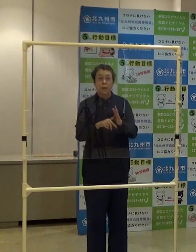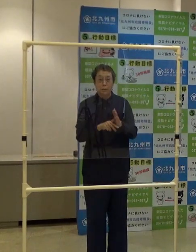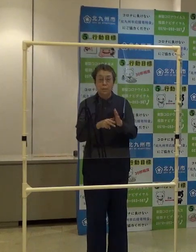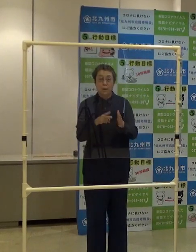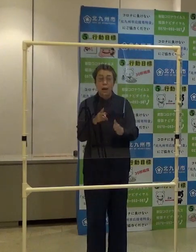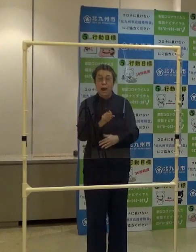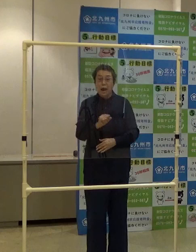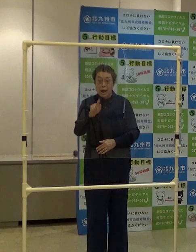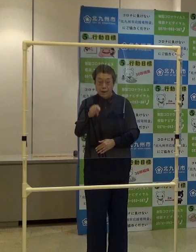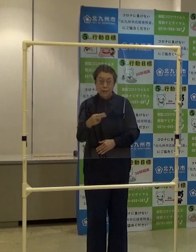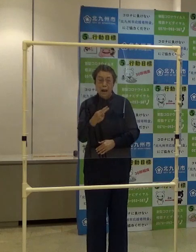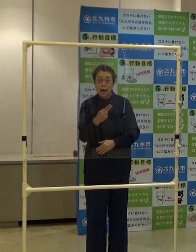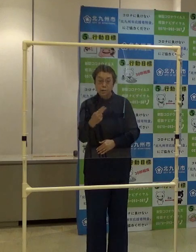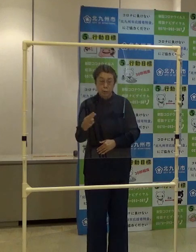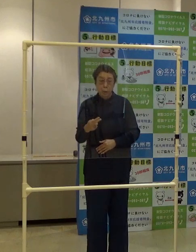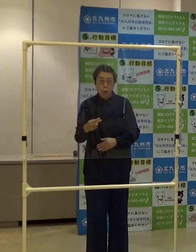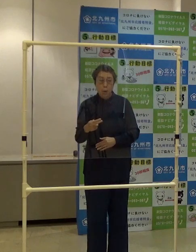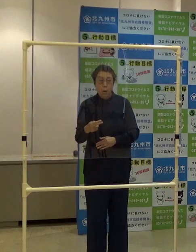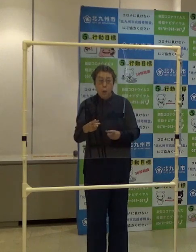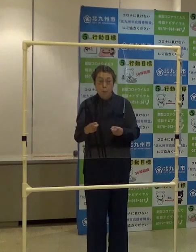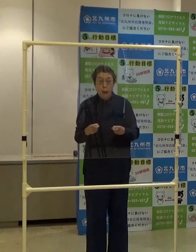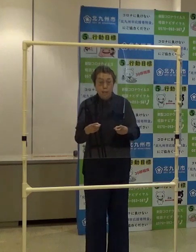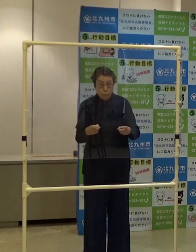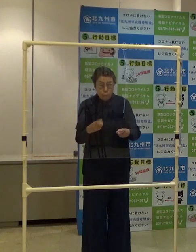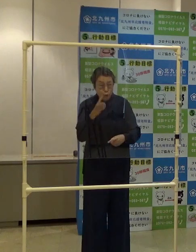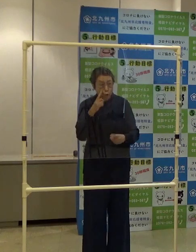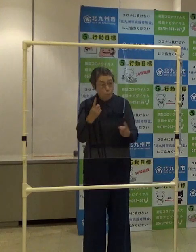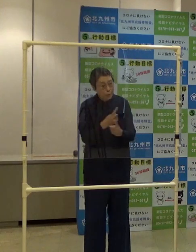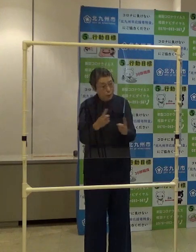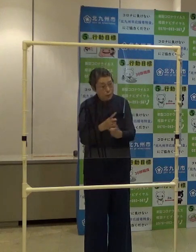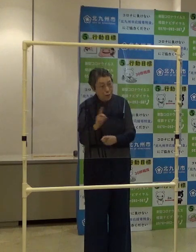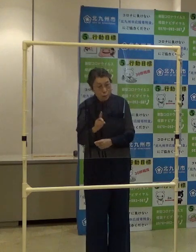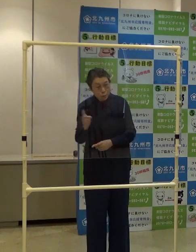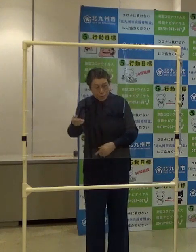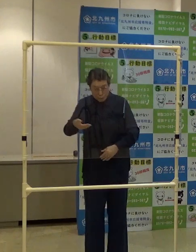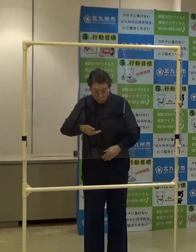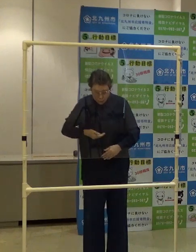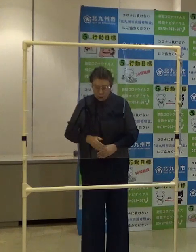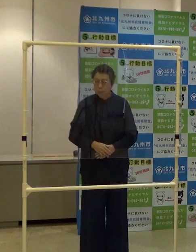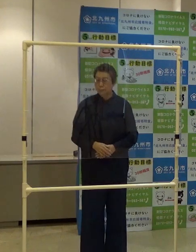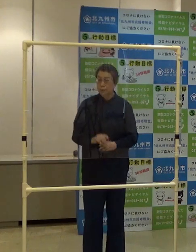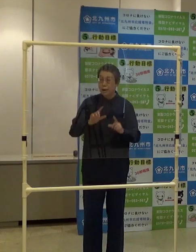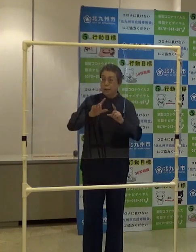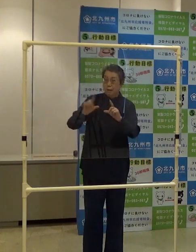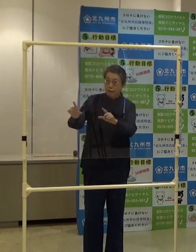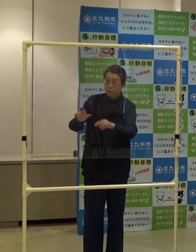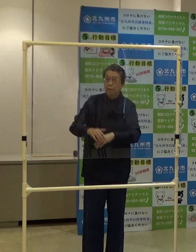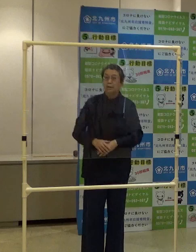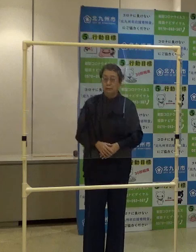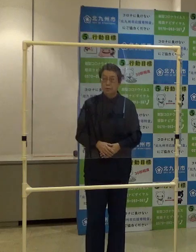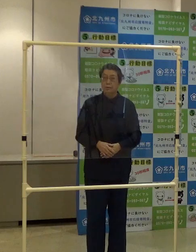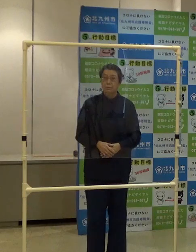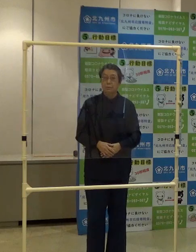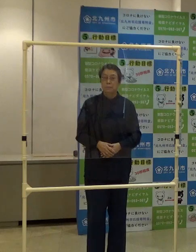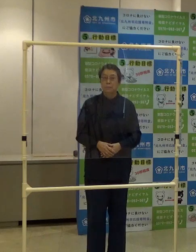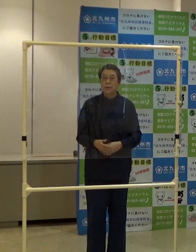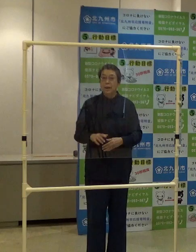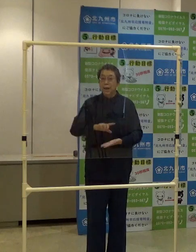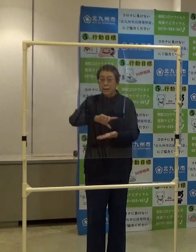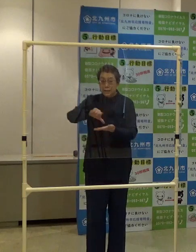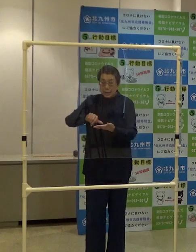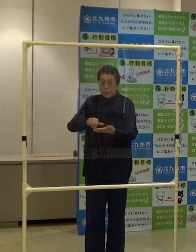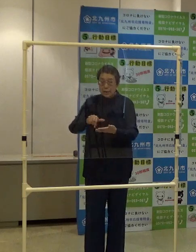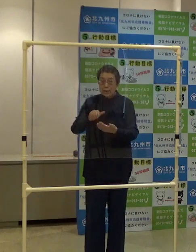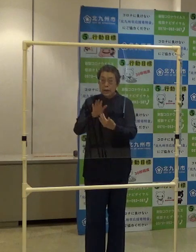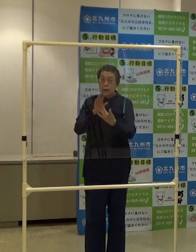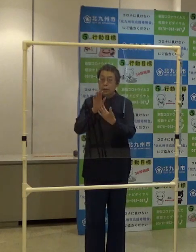北九州市さんとしては今後ハザードマップ見直しだ ということ は考えていらっしゃるんでしょうか。 ハザードマ